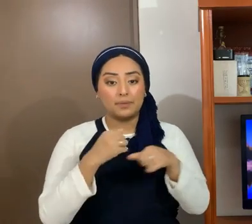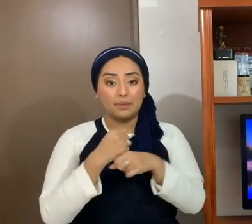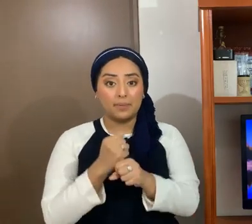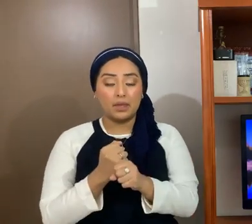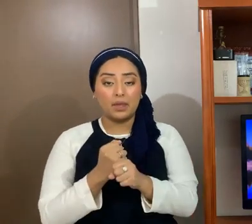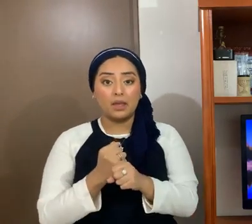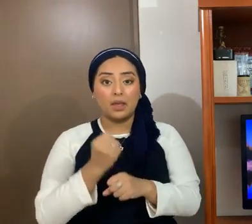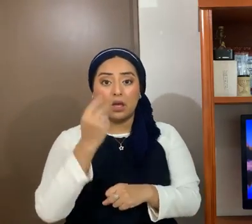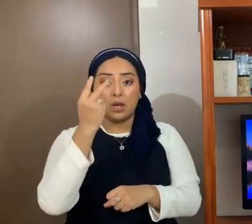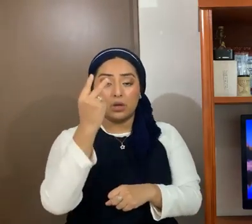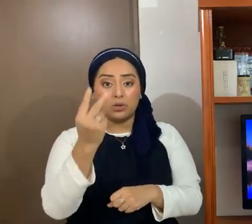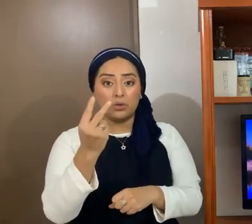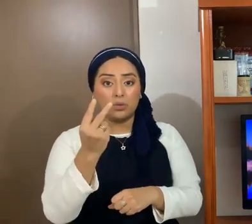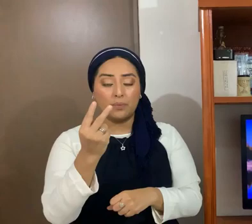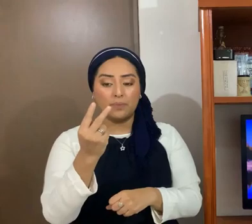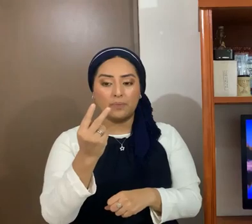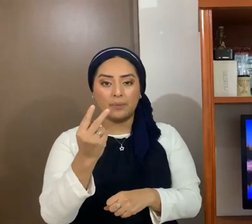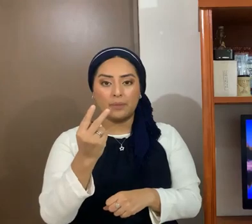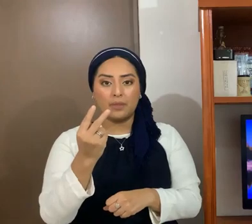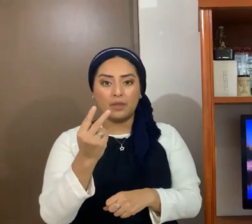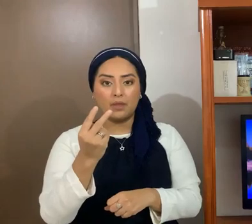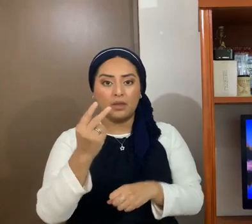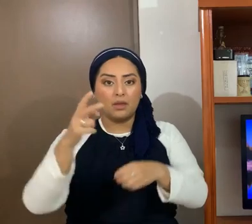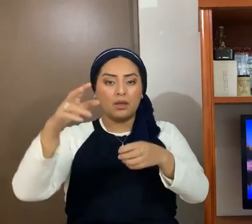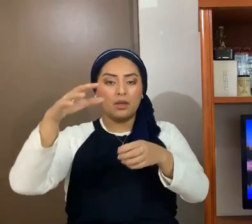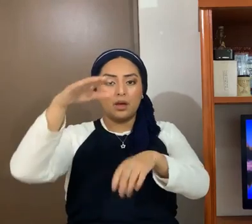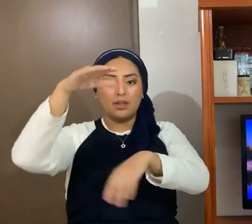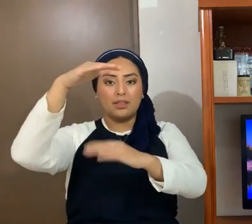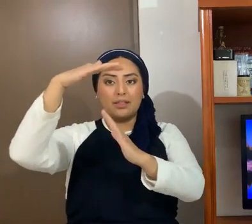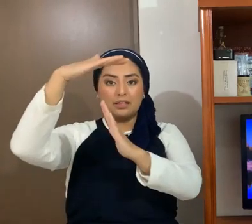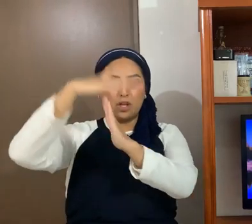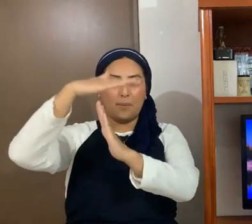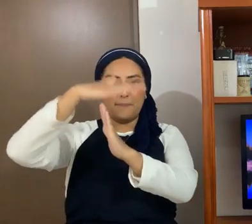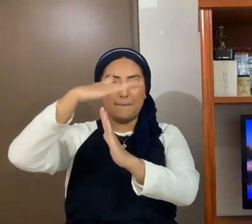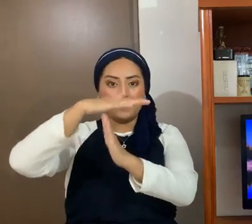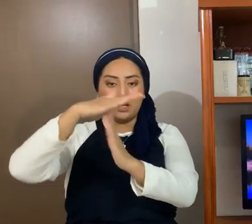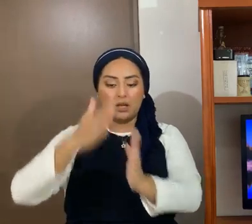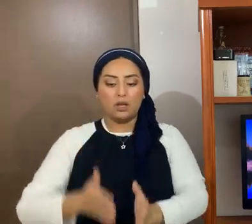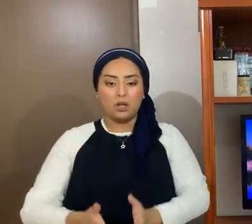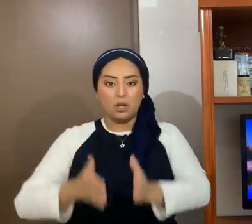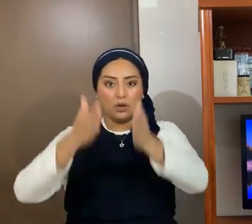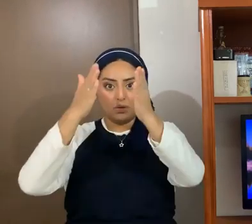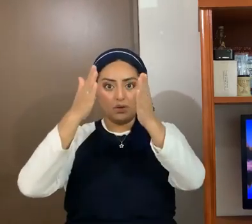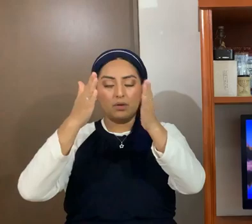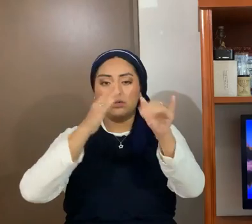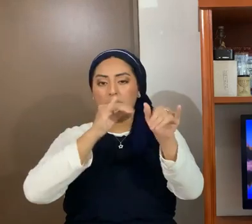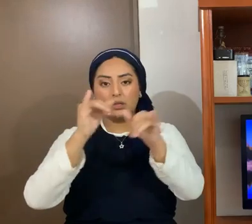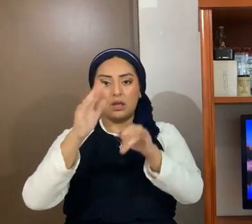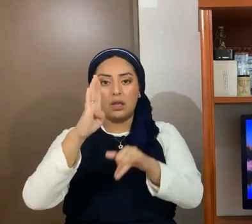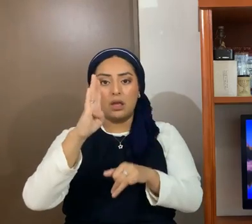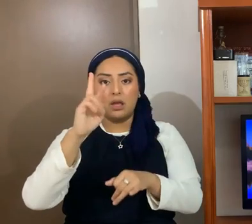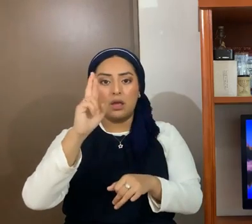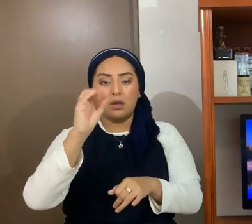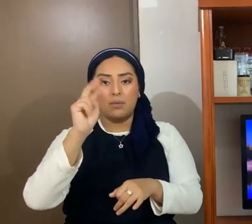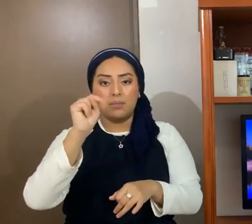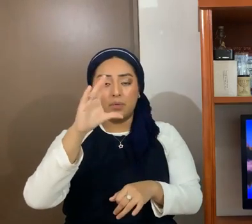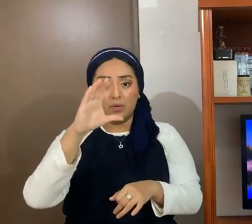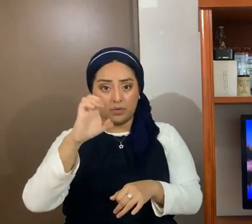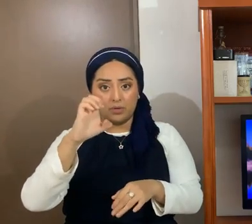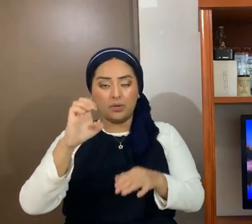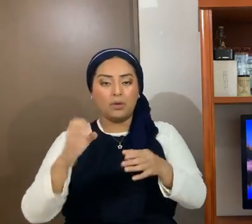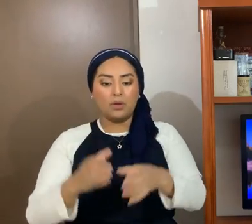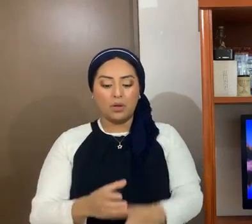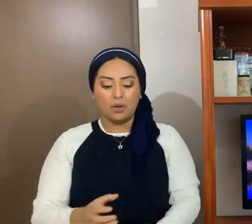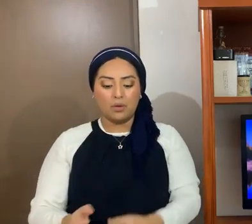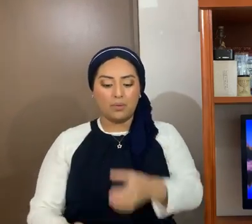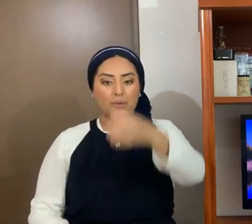2 capiteles de fundición, es decir, la parte superior de las columnas, de fundición de bronce para que fuesen puestos sobre las cabezas